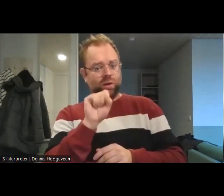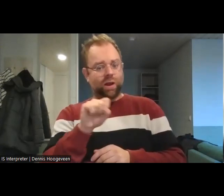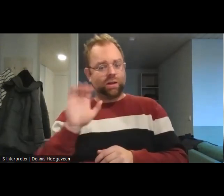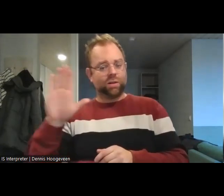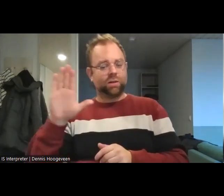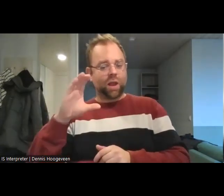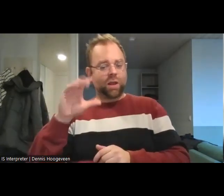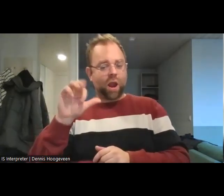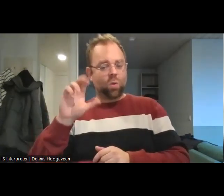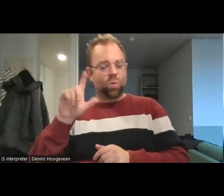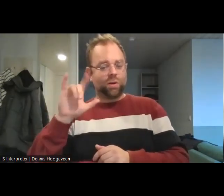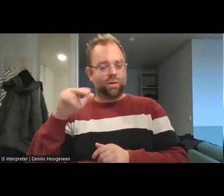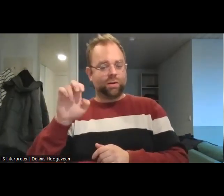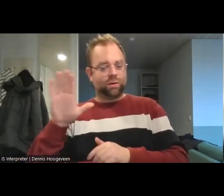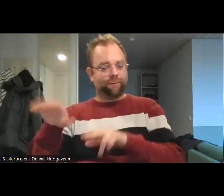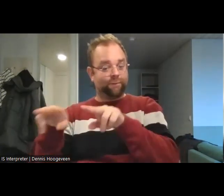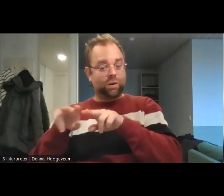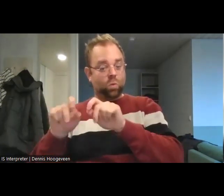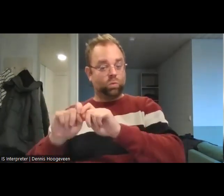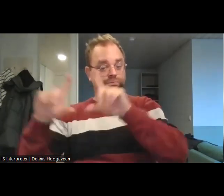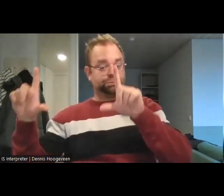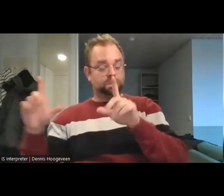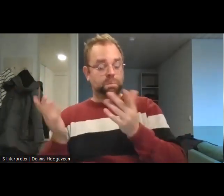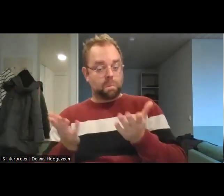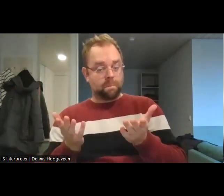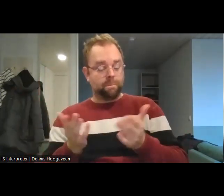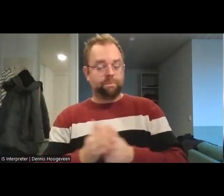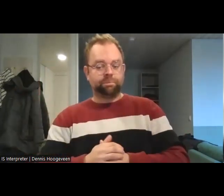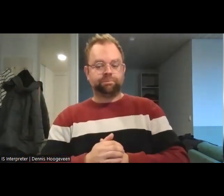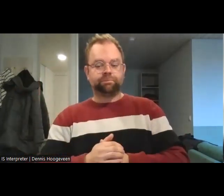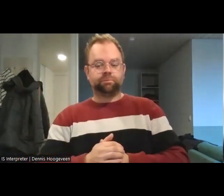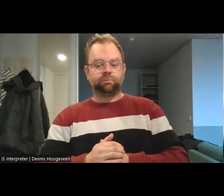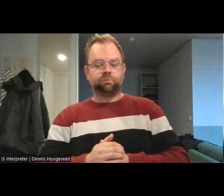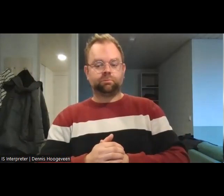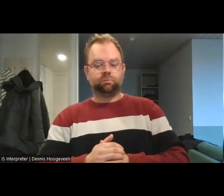chose que tu pourras remédier.